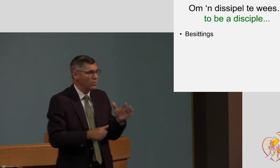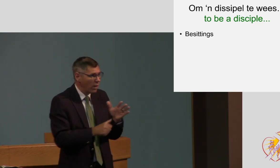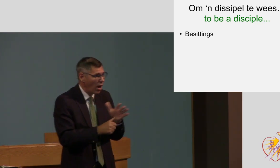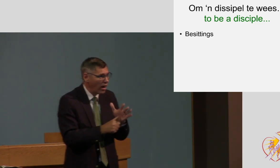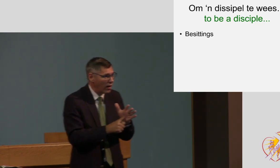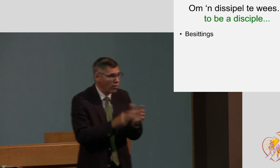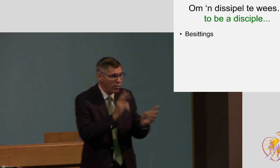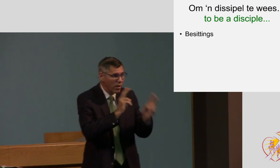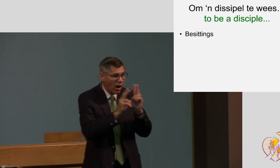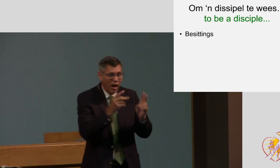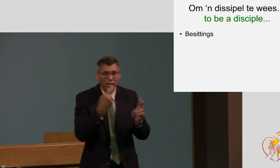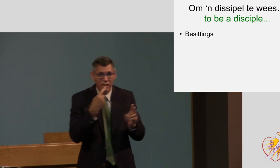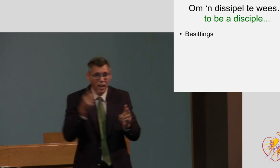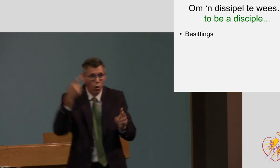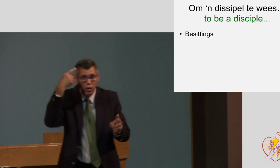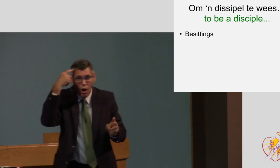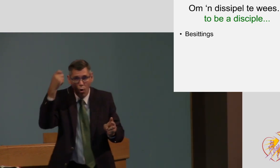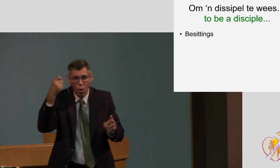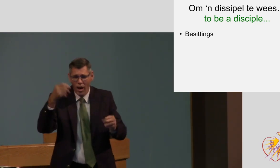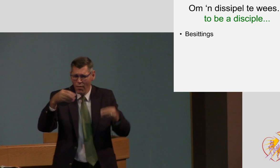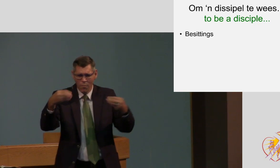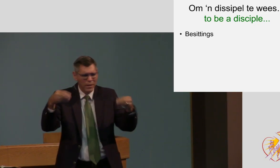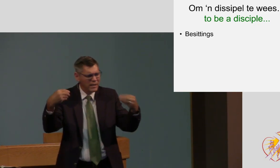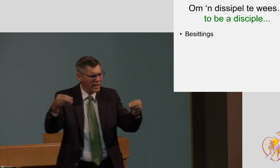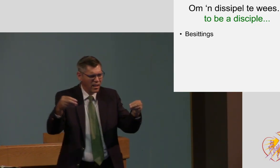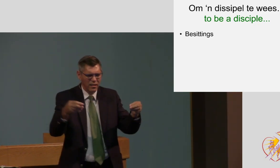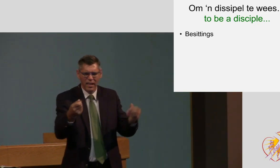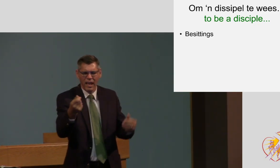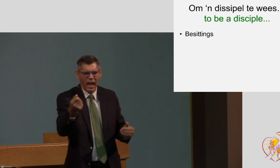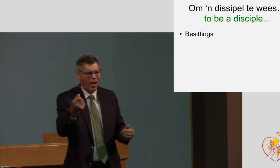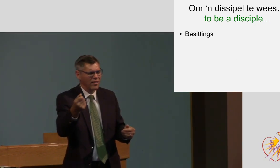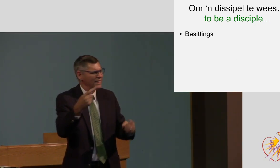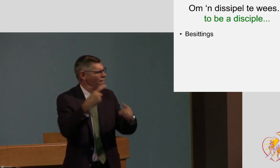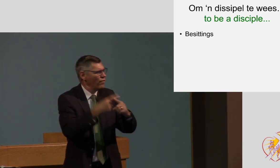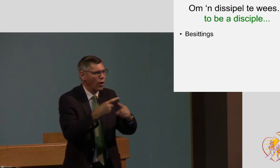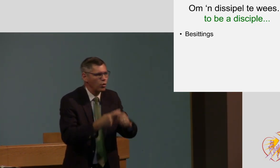Belangrik om vir mekaar te sê, onthou, besittings en geld is nie fout nie.